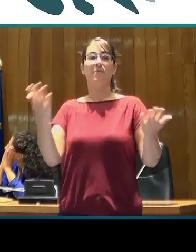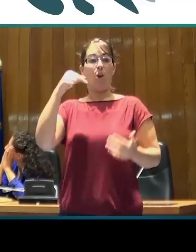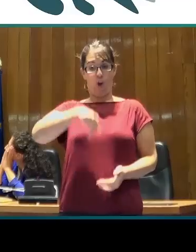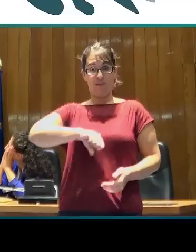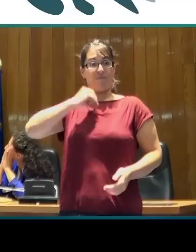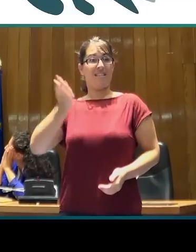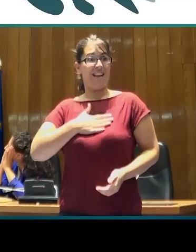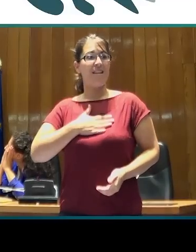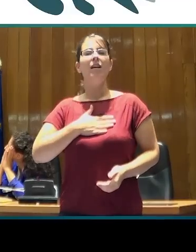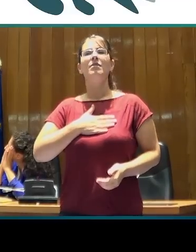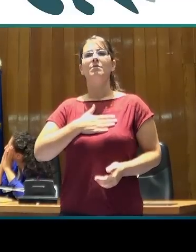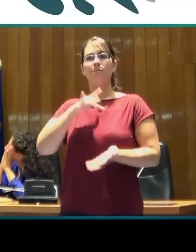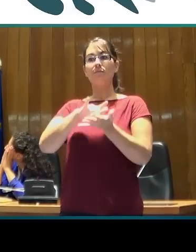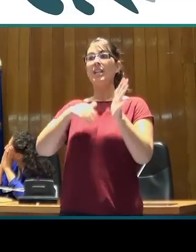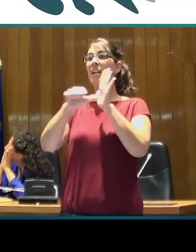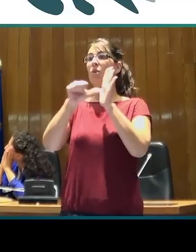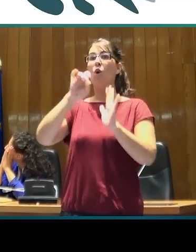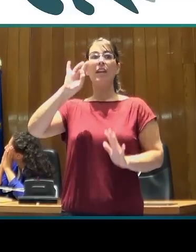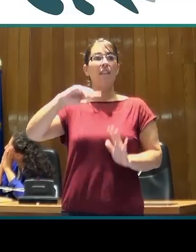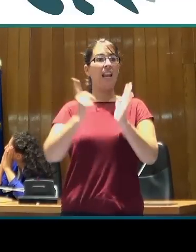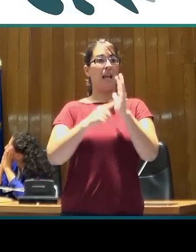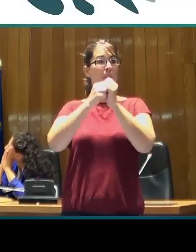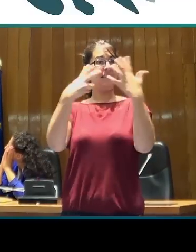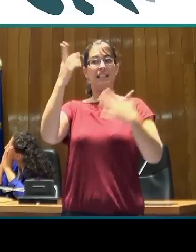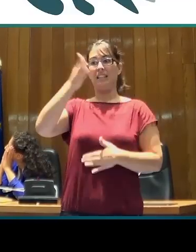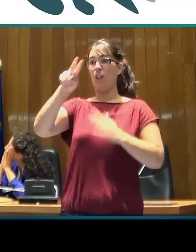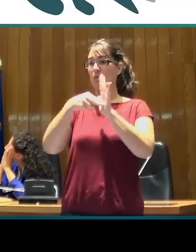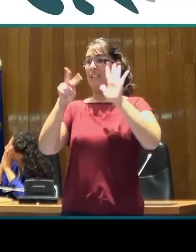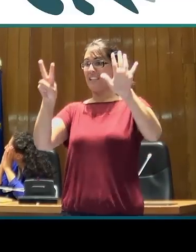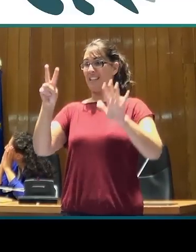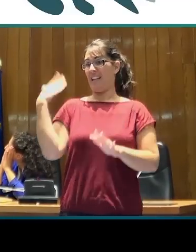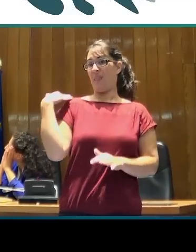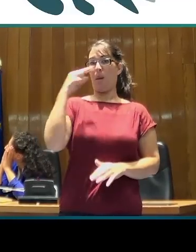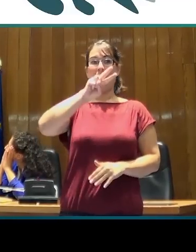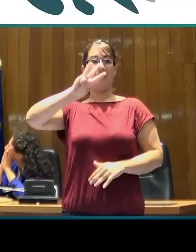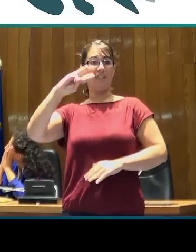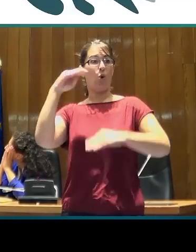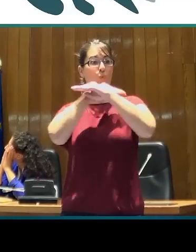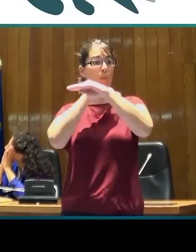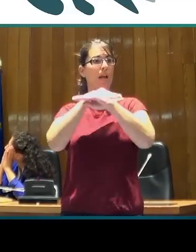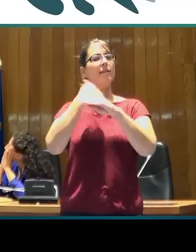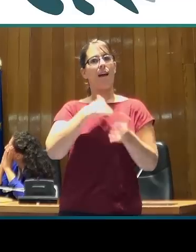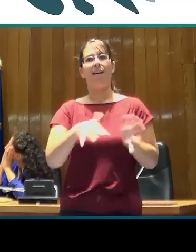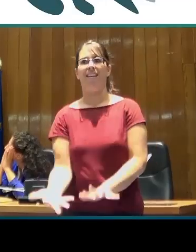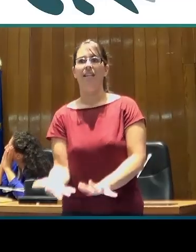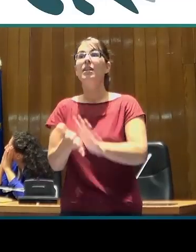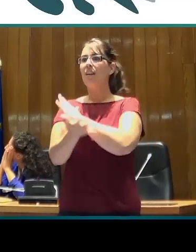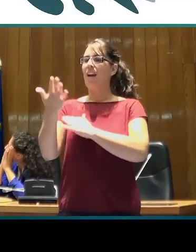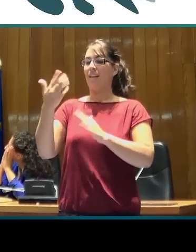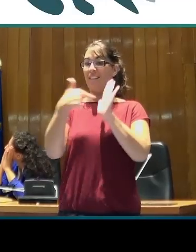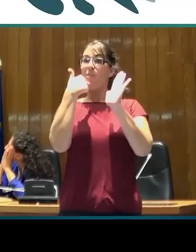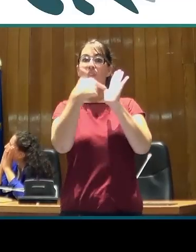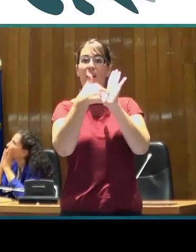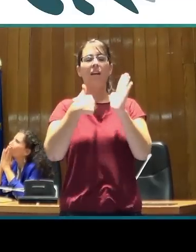materializaremos el artículo 15 de la Ley 27-2007, de 23 de octubre, por la que se reconocen las lenguas de signos